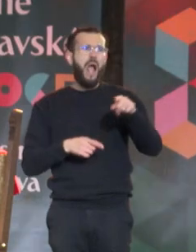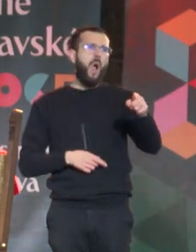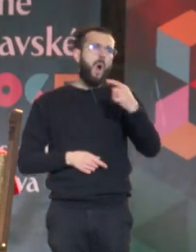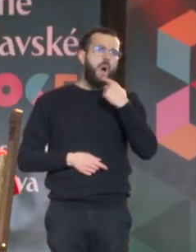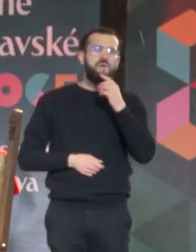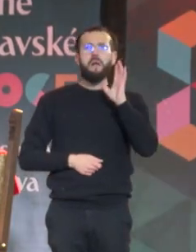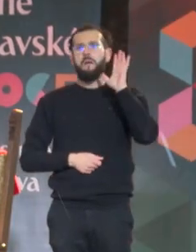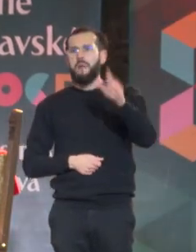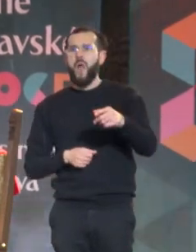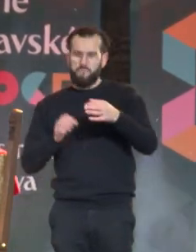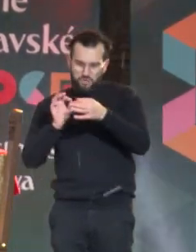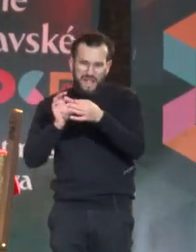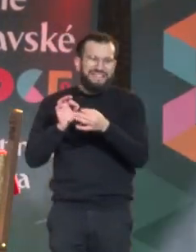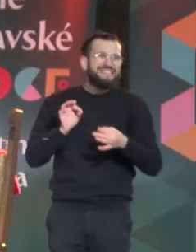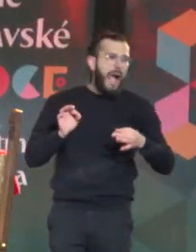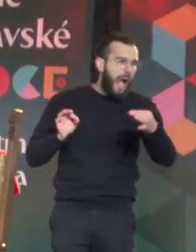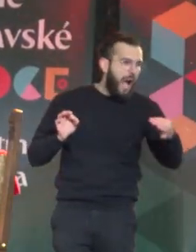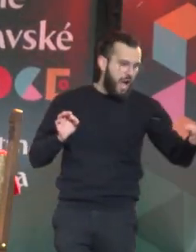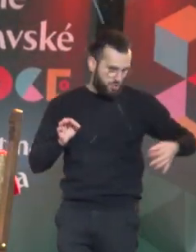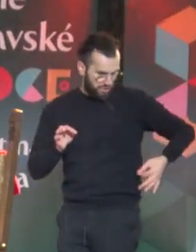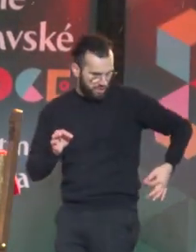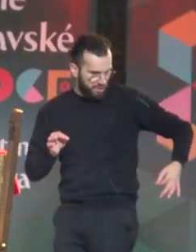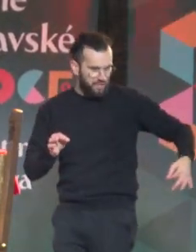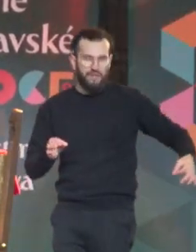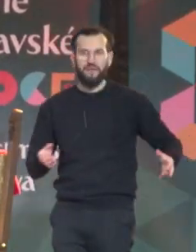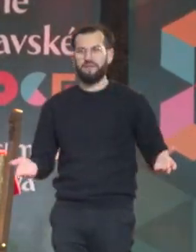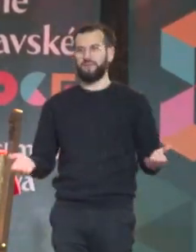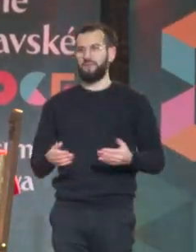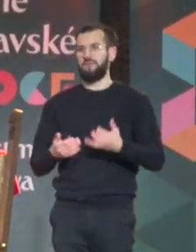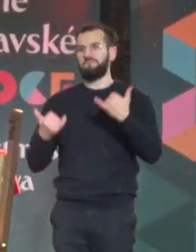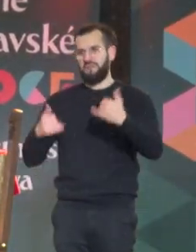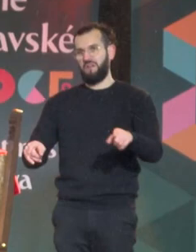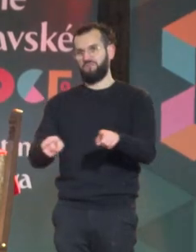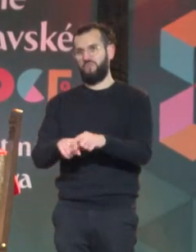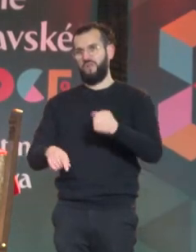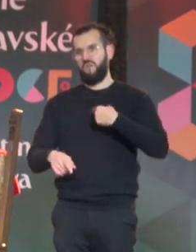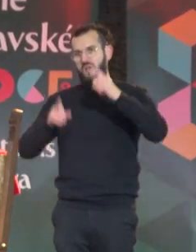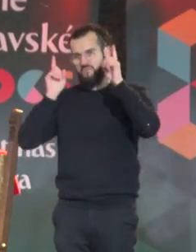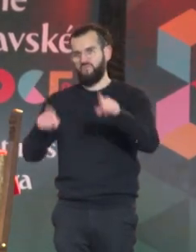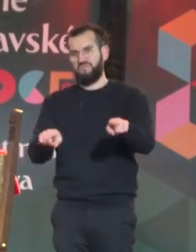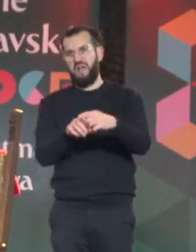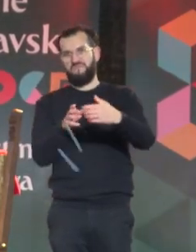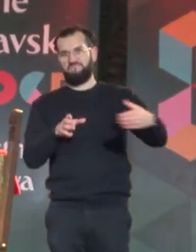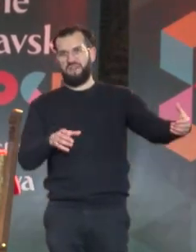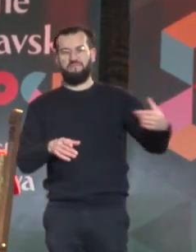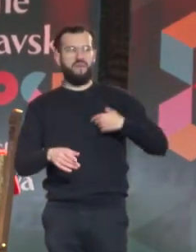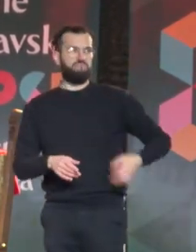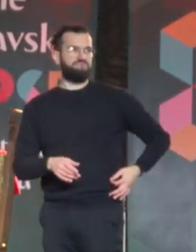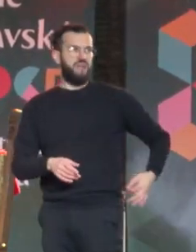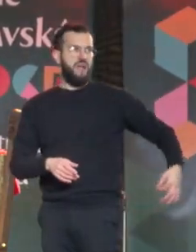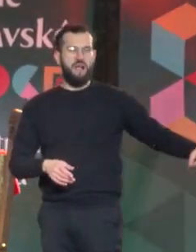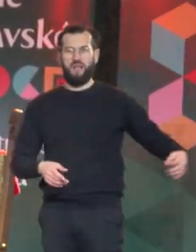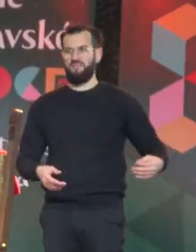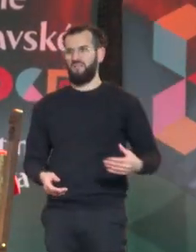presvedčila, že má za sebou všade ťahať ten povrázok. Tak ako to teraz musím robiť aj ja. A s tým nemôžem